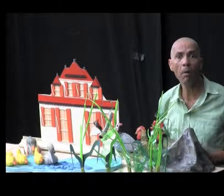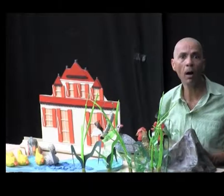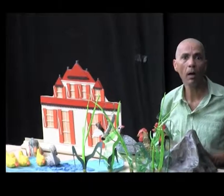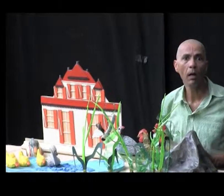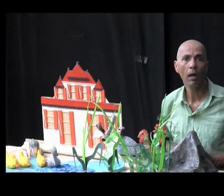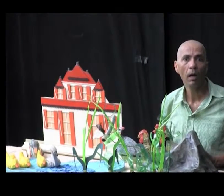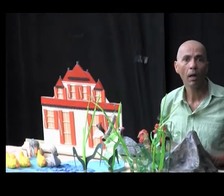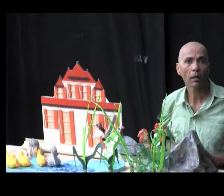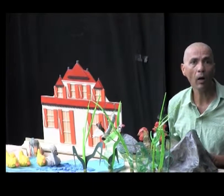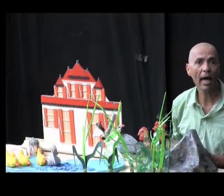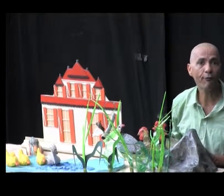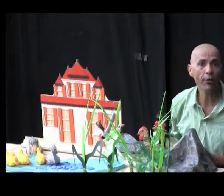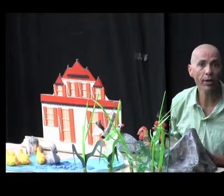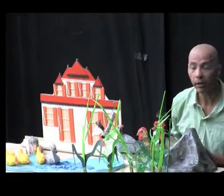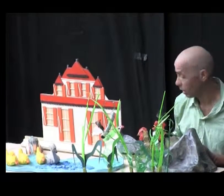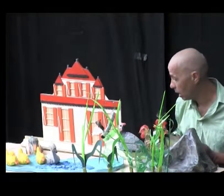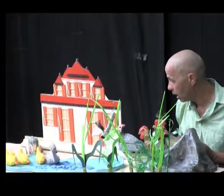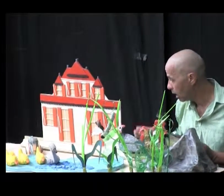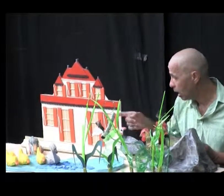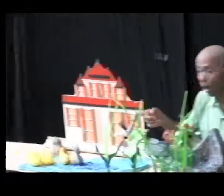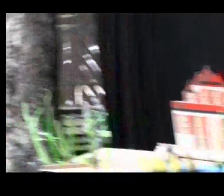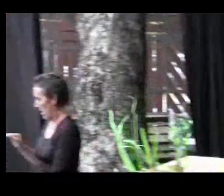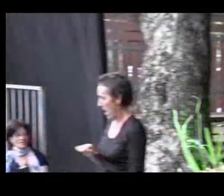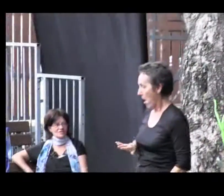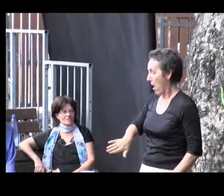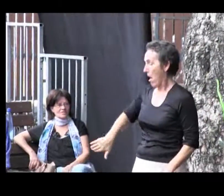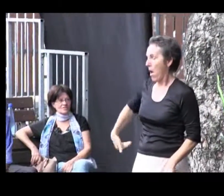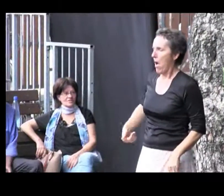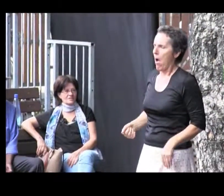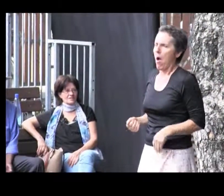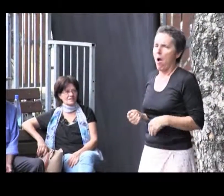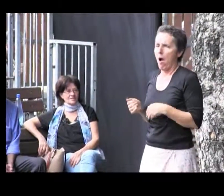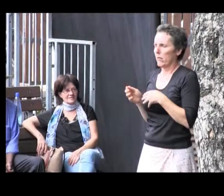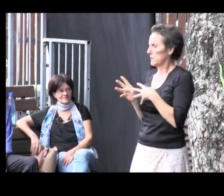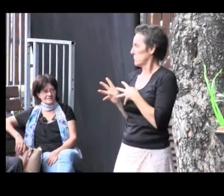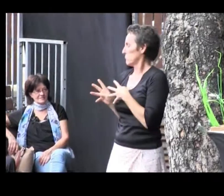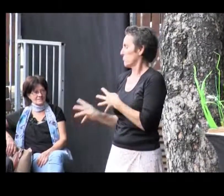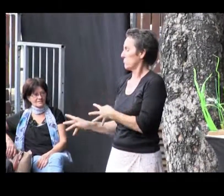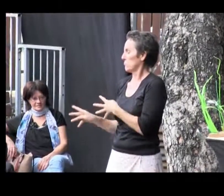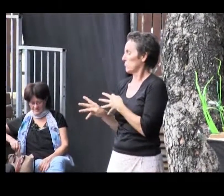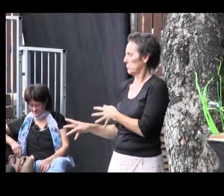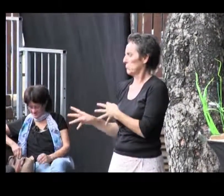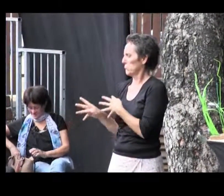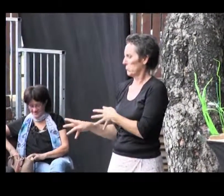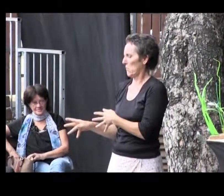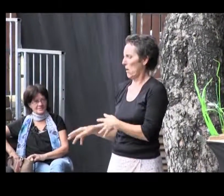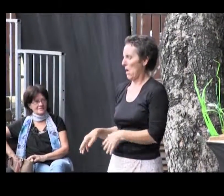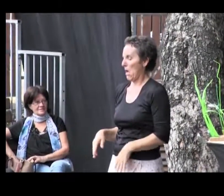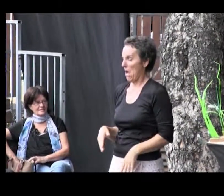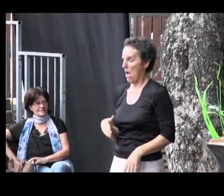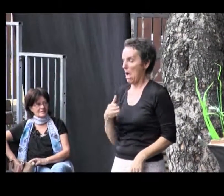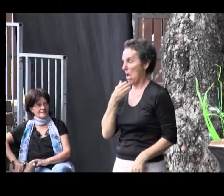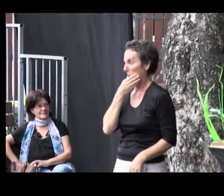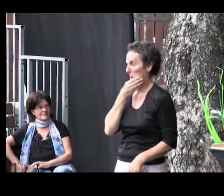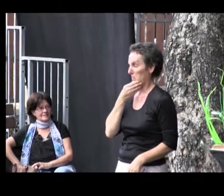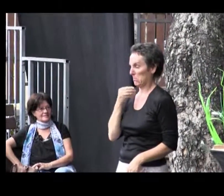Mais seulement, quand la vie, le dernier canard que la bébête, toute la vie. Mon